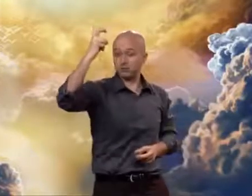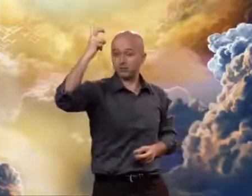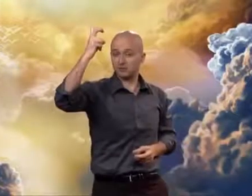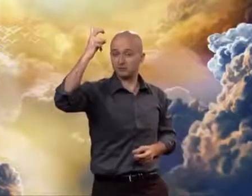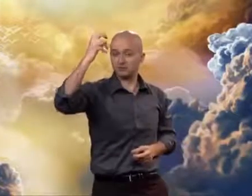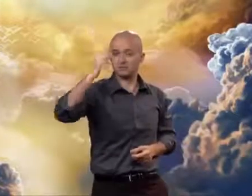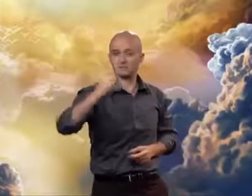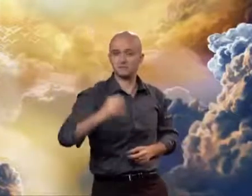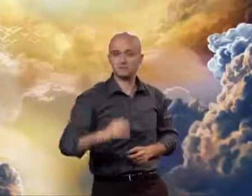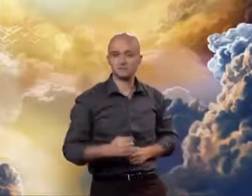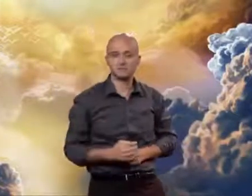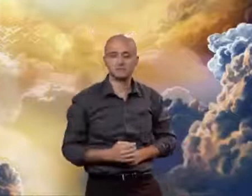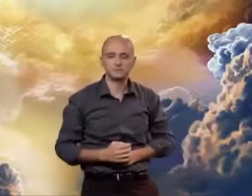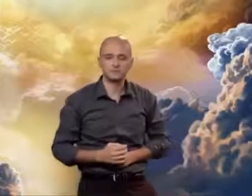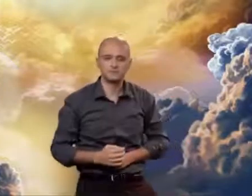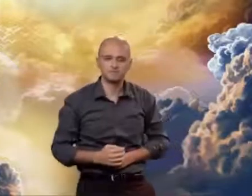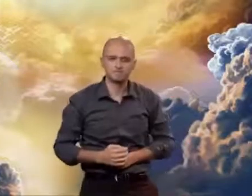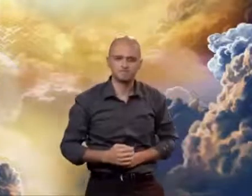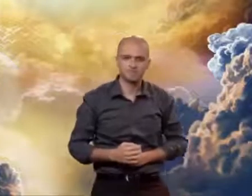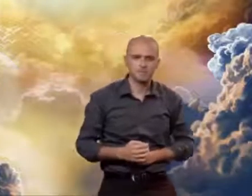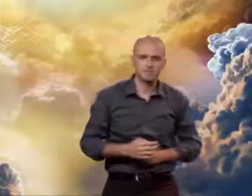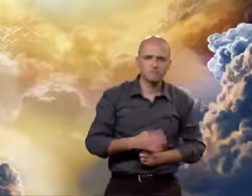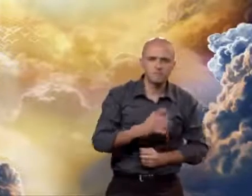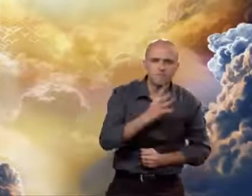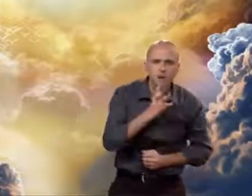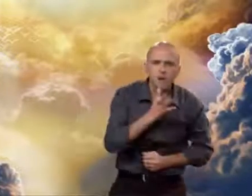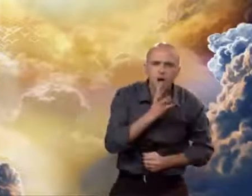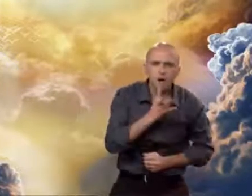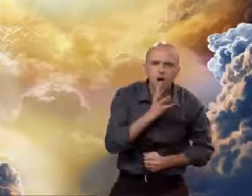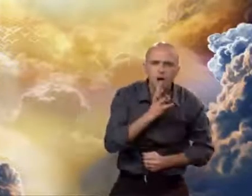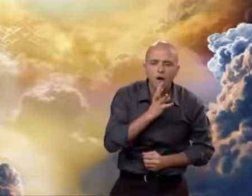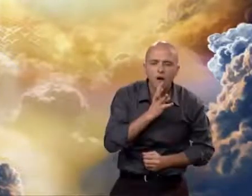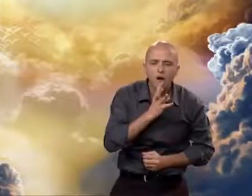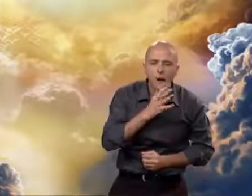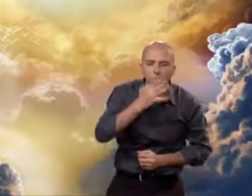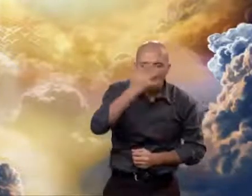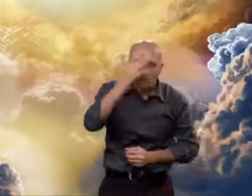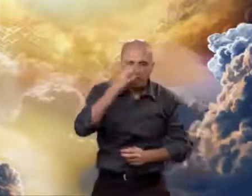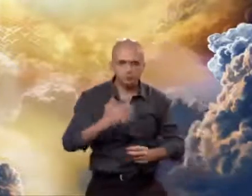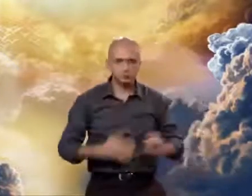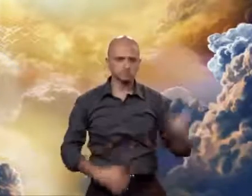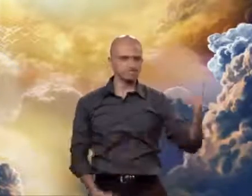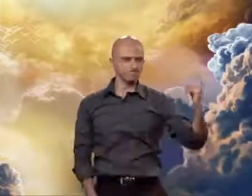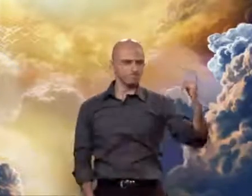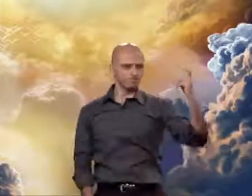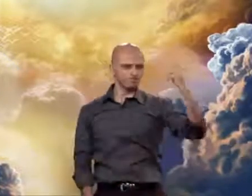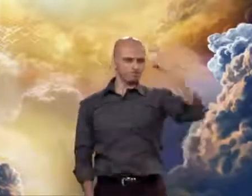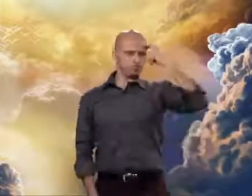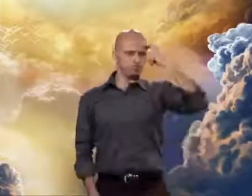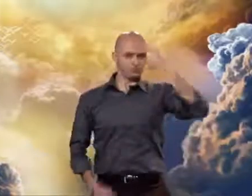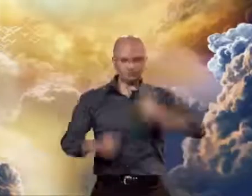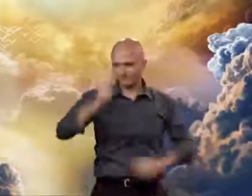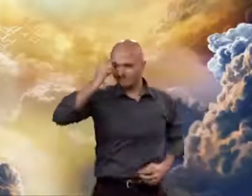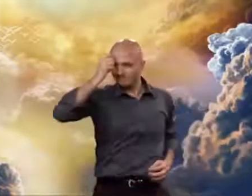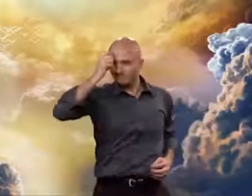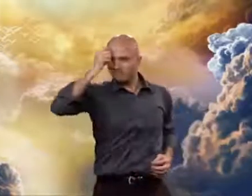que a cilada seja percebida. O próprio fundamento do espiritualismo está em conflito com a palavra de Deus. A Bíblia